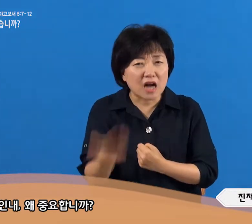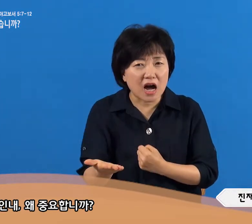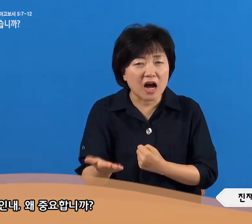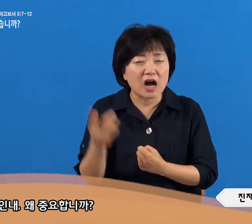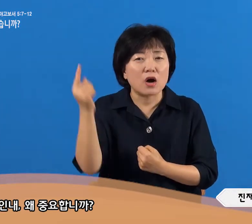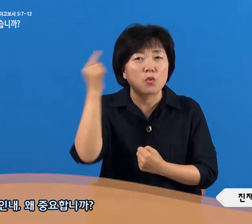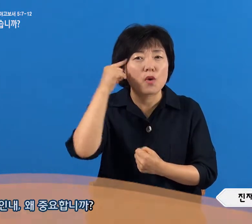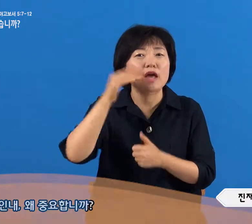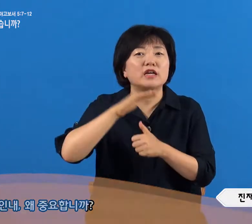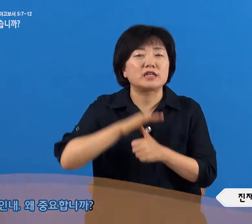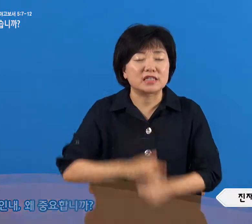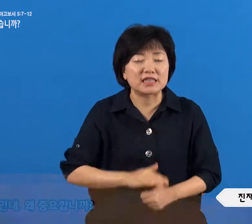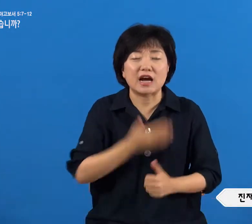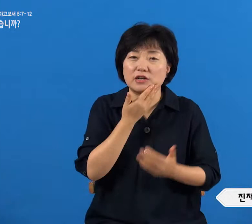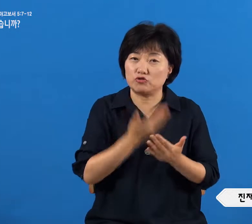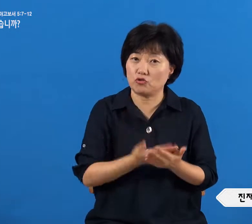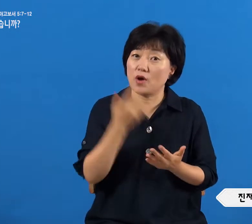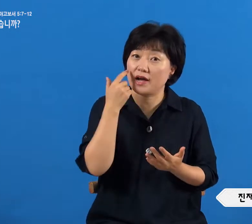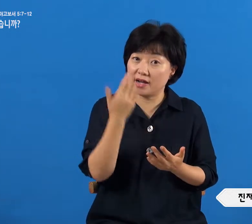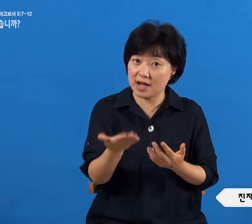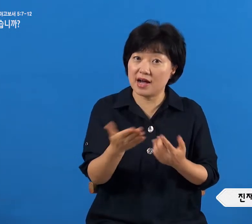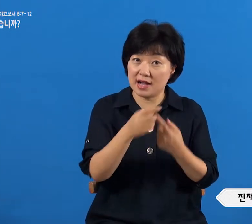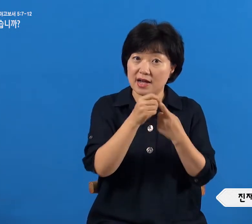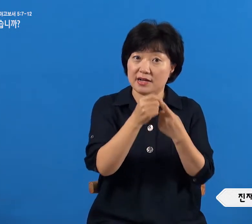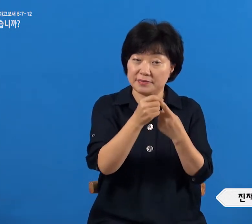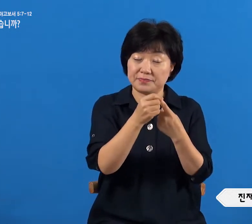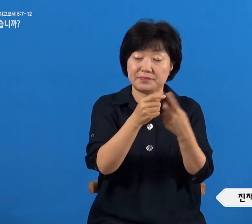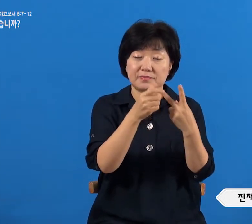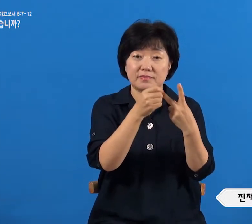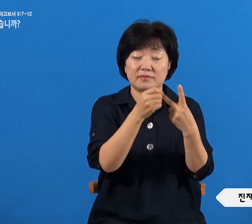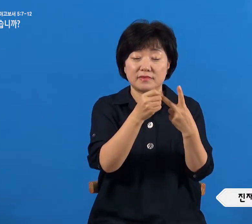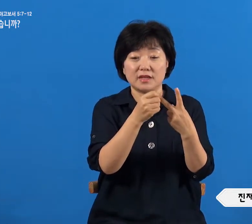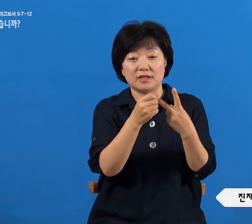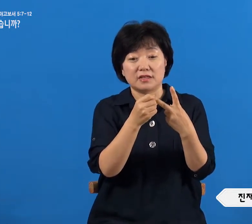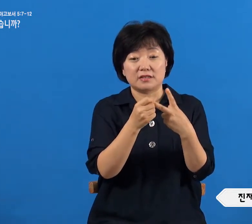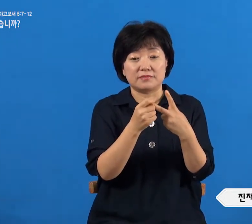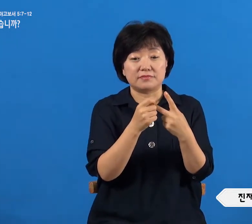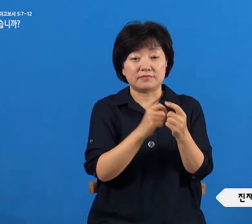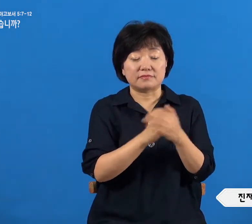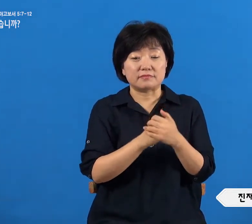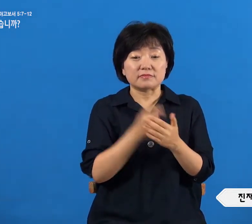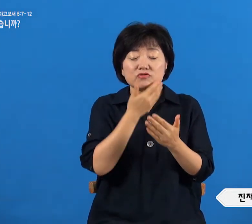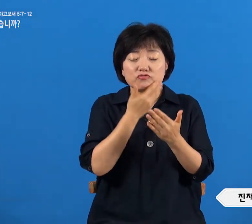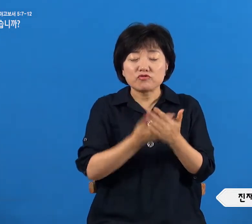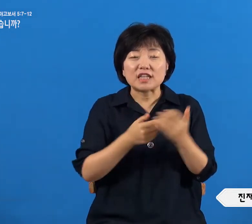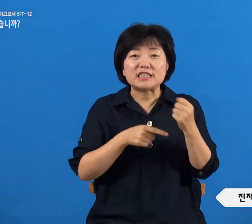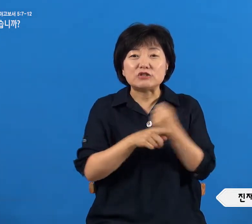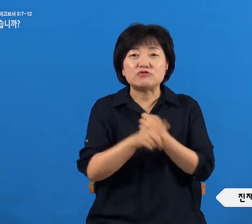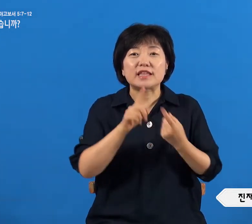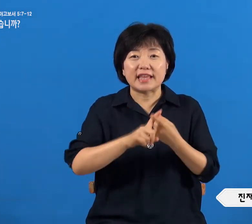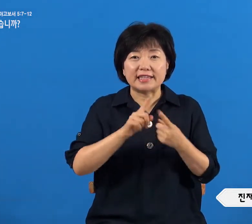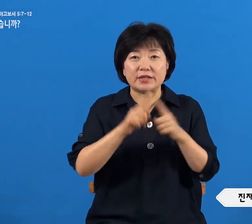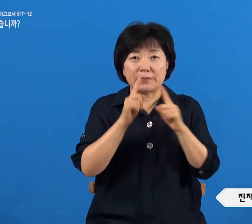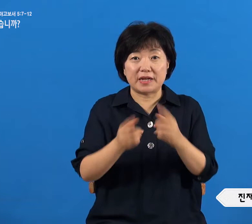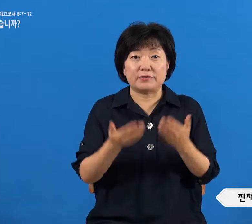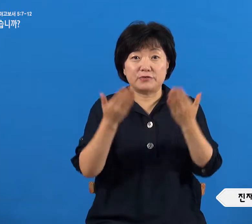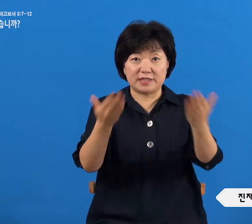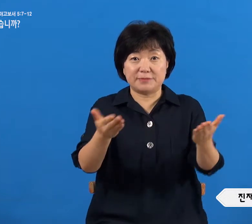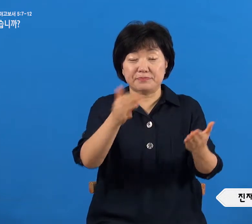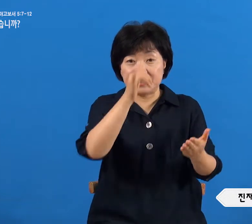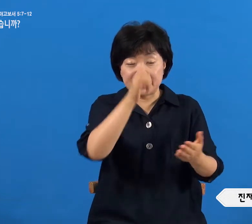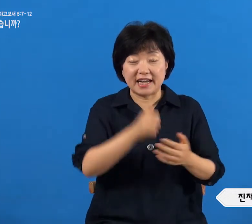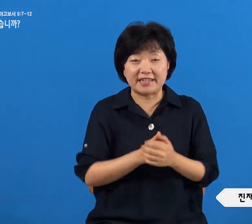왜 중요합니까? 오늘 본문은 중요한 영적 원리를 몇 가지 말씀하십니다. 자,